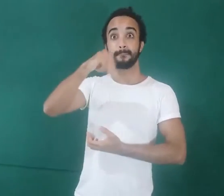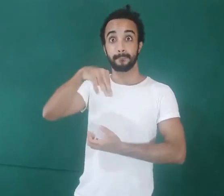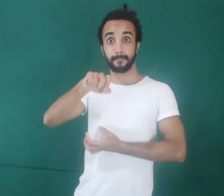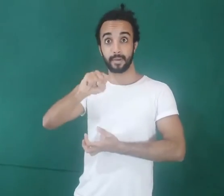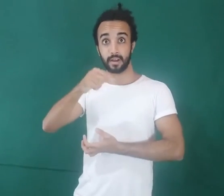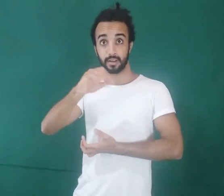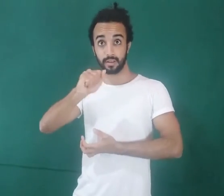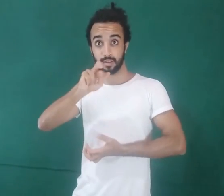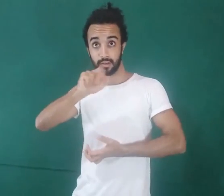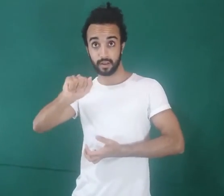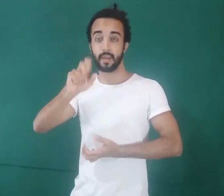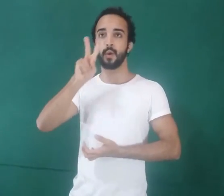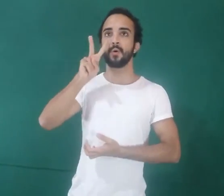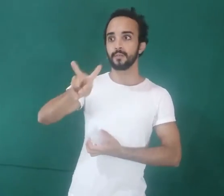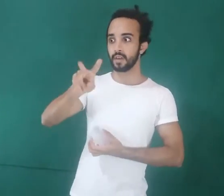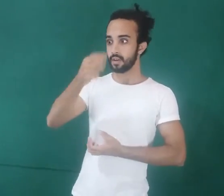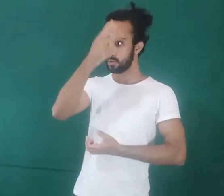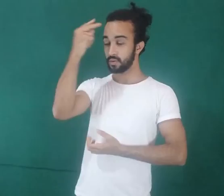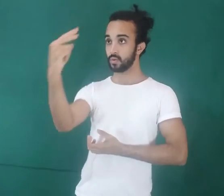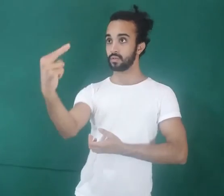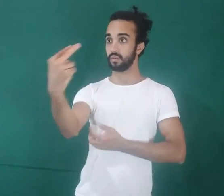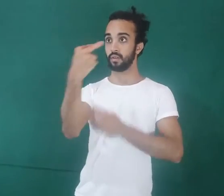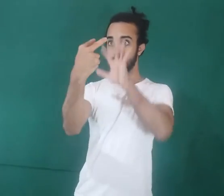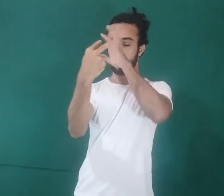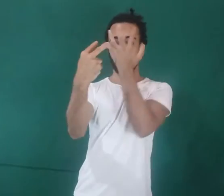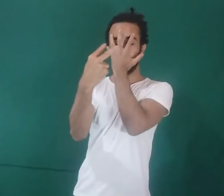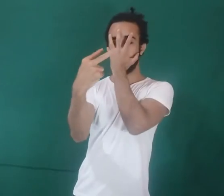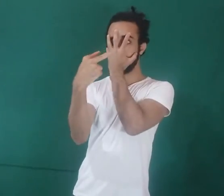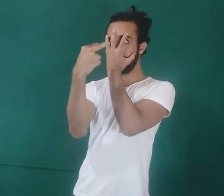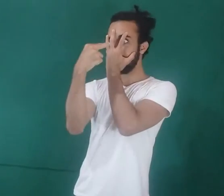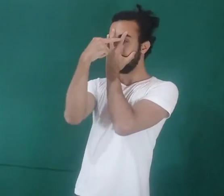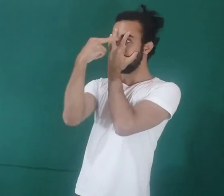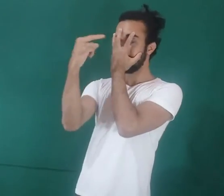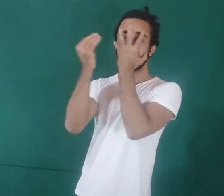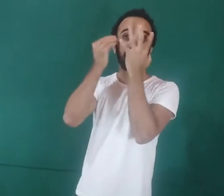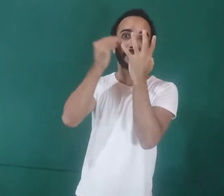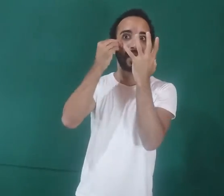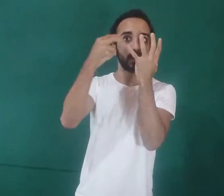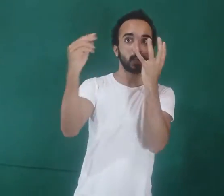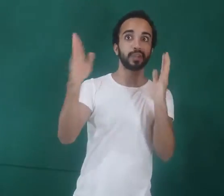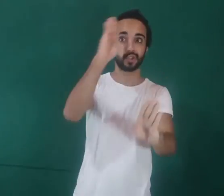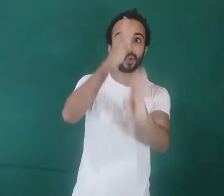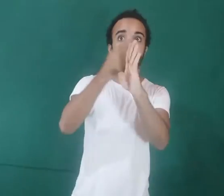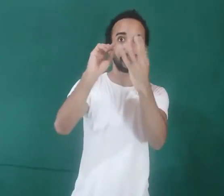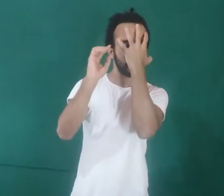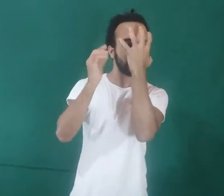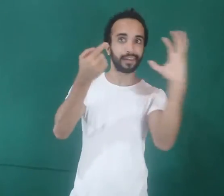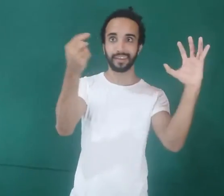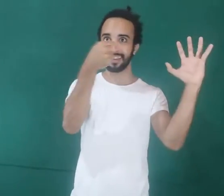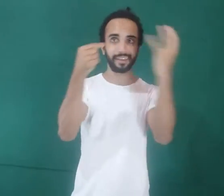das pessoas entrando no olho da máscara, querendo encontrar o meu olho lá dentro. Então, não é à